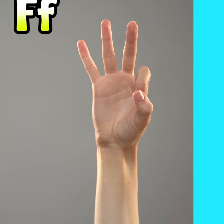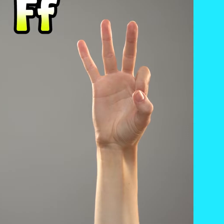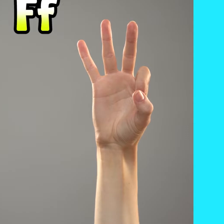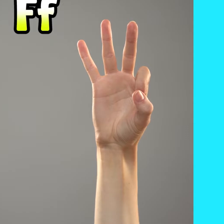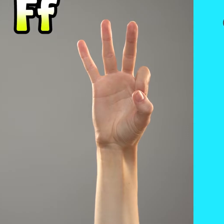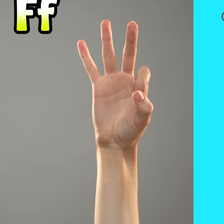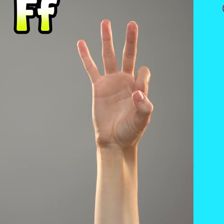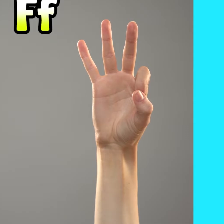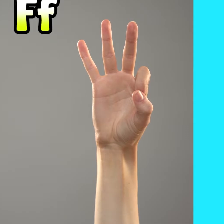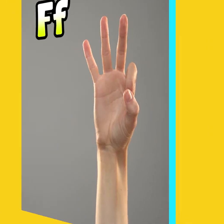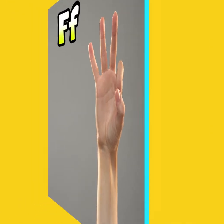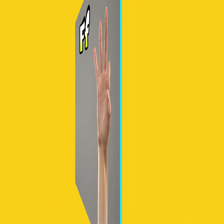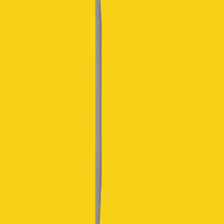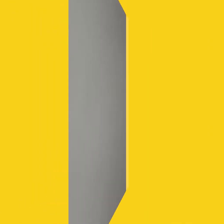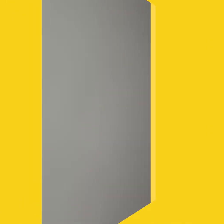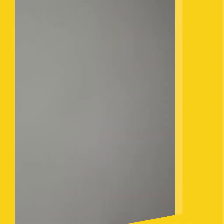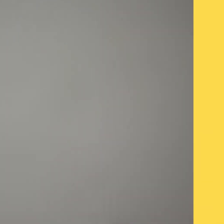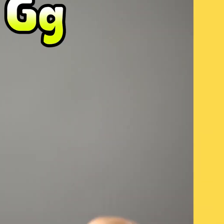鱼